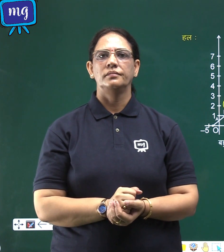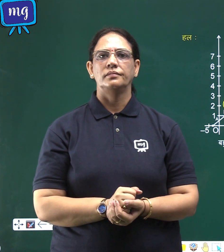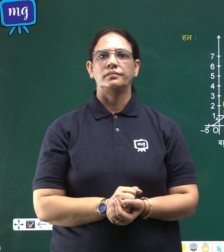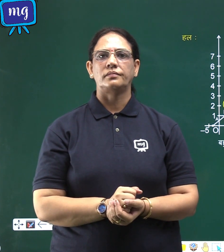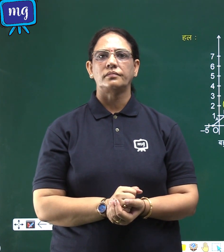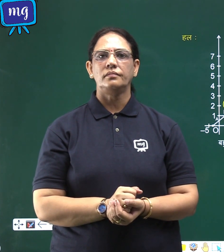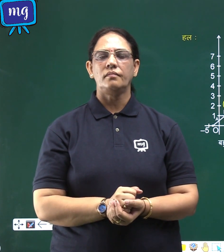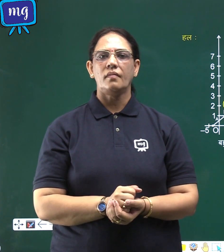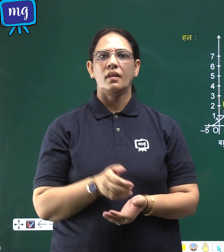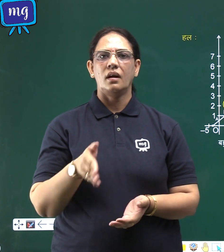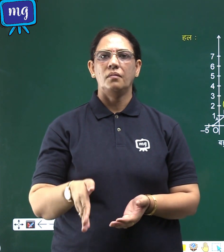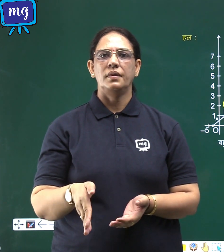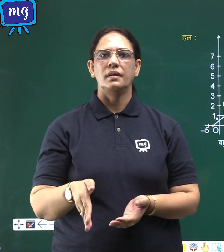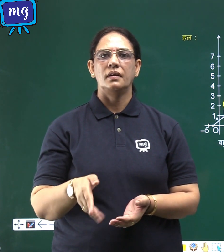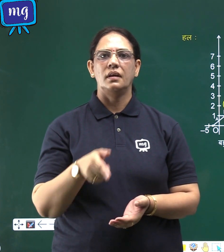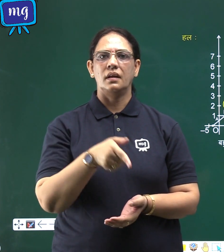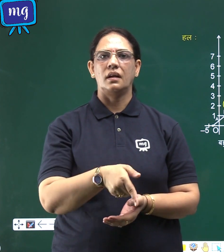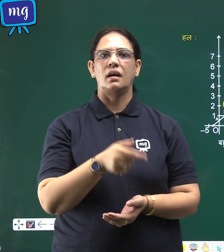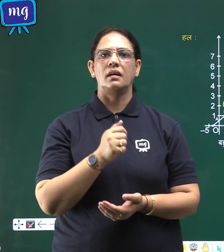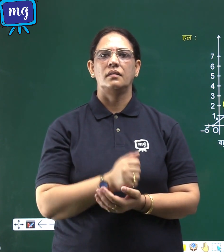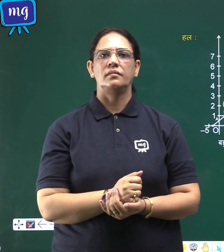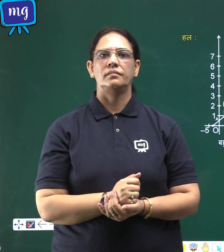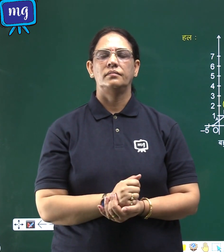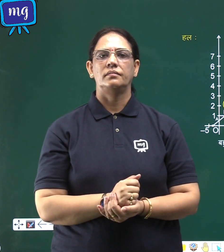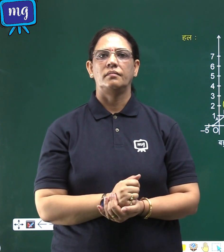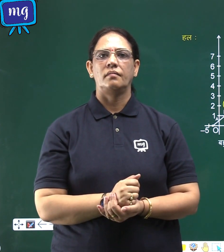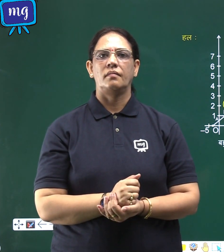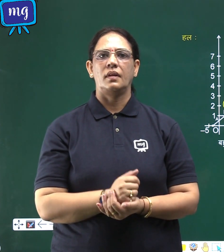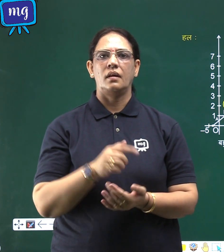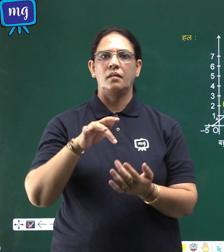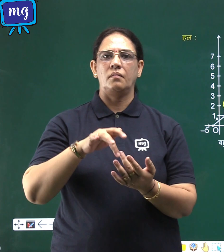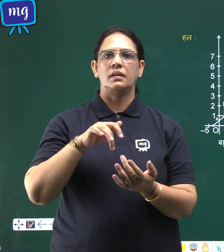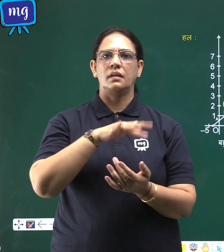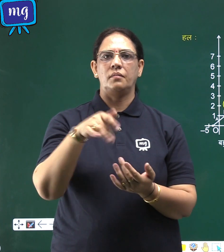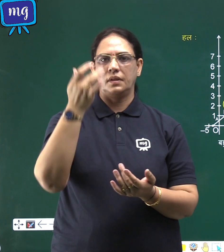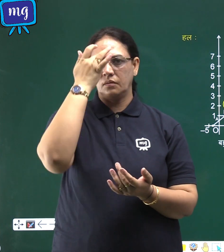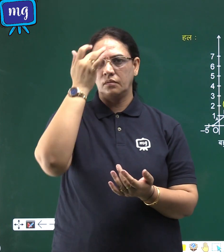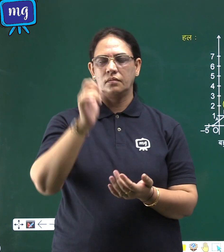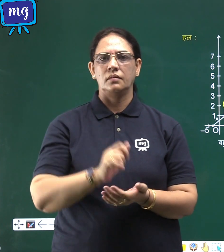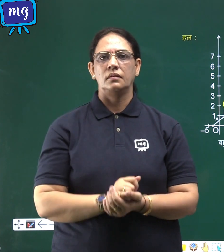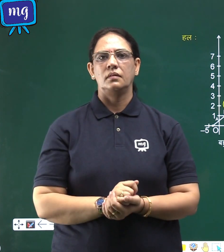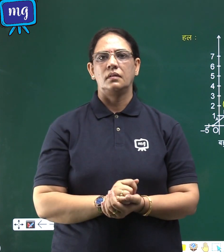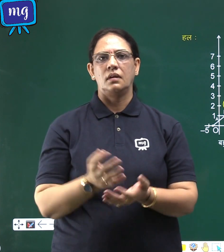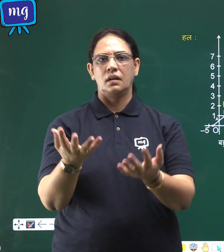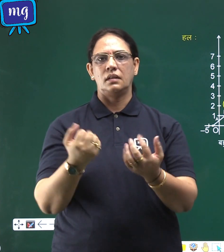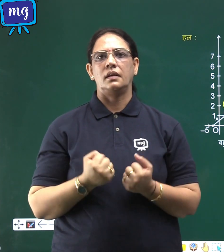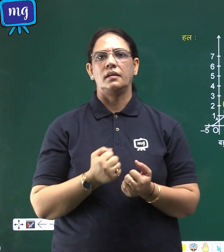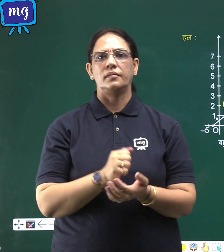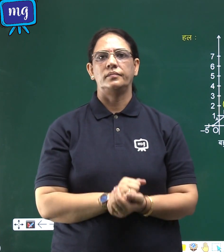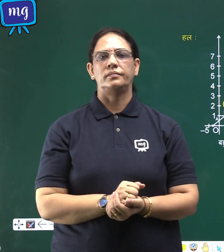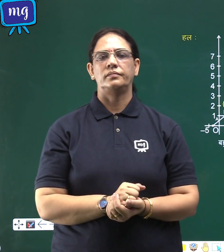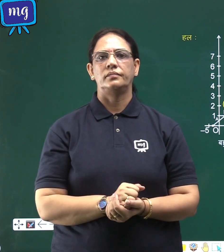अब इनका, मद्दे बिंदू, लेते हैं,